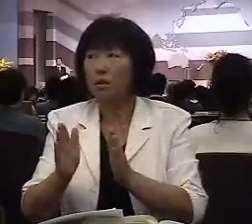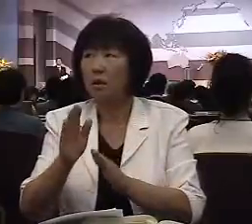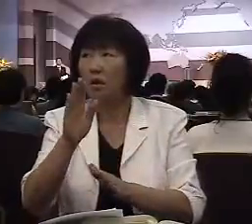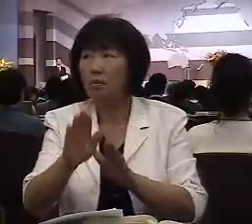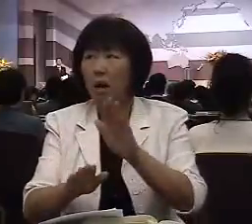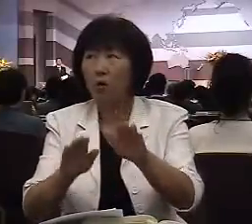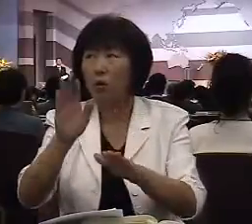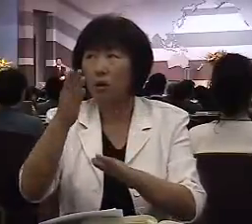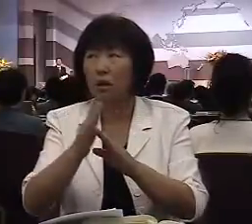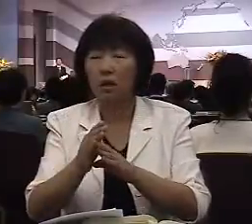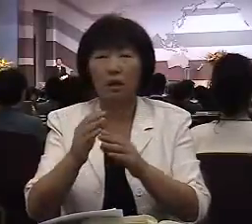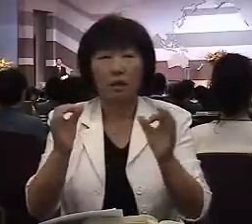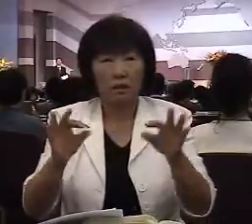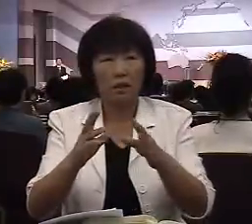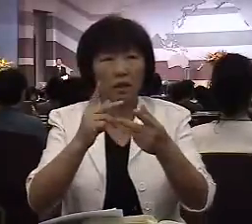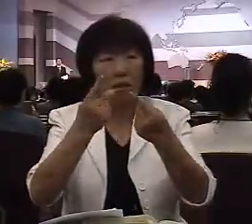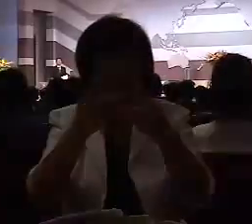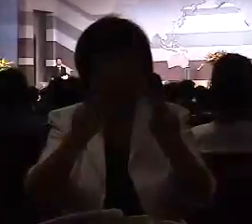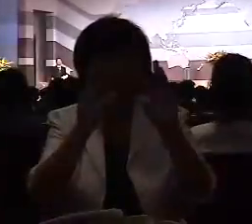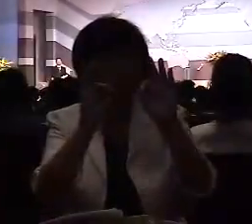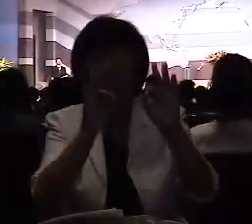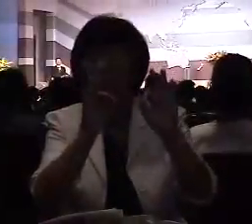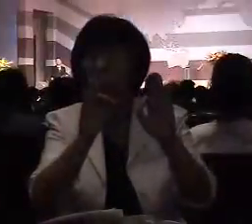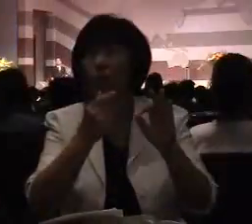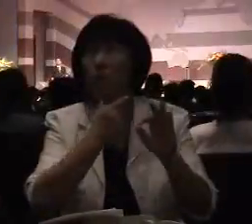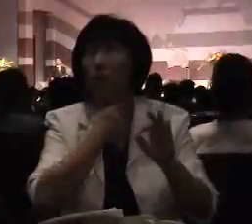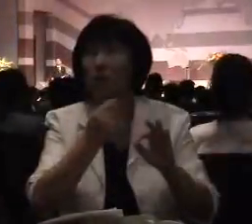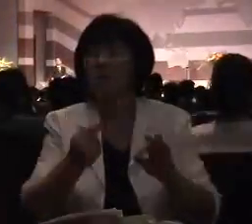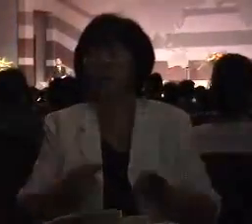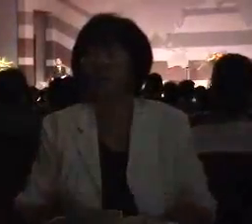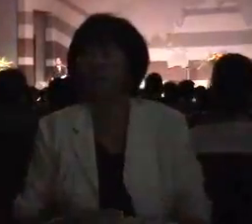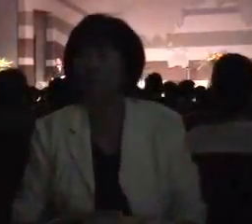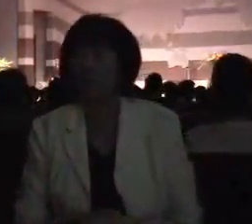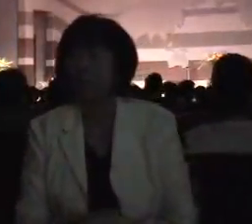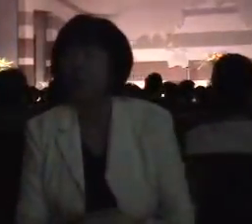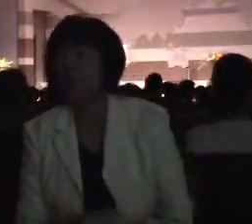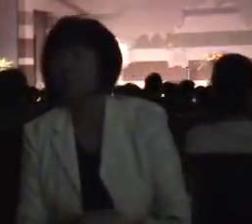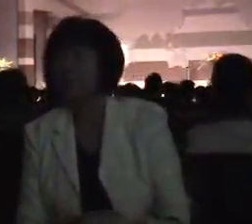되었는가 잠시 우리 영상으로 보도록 하겠습니다.